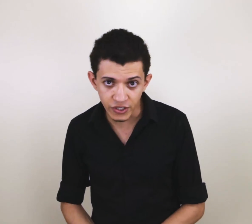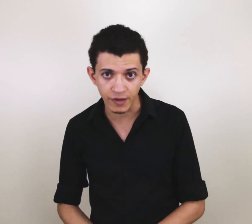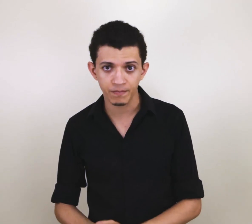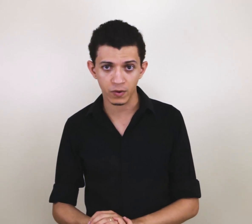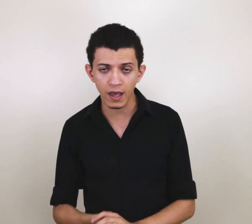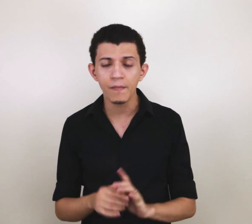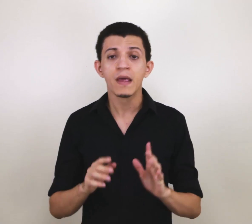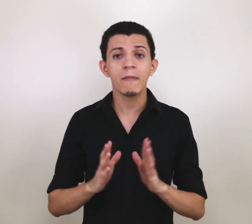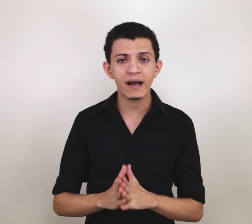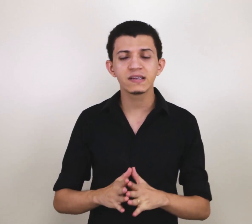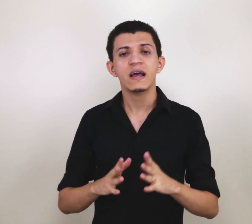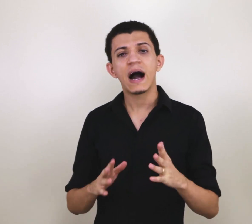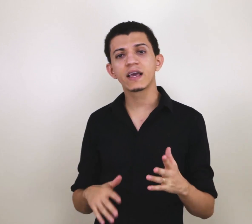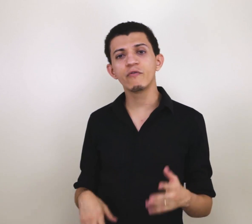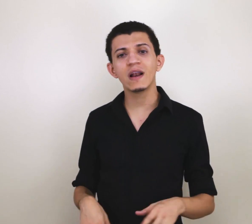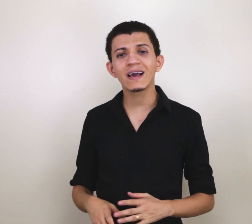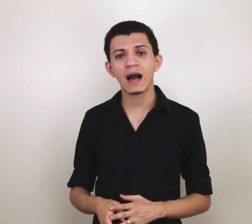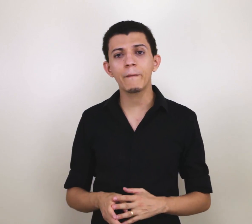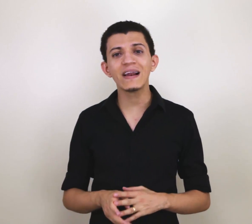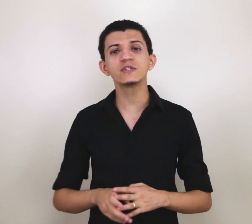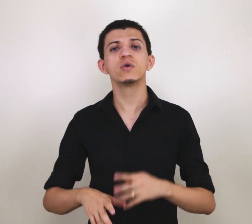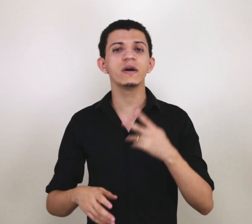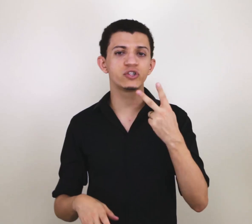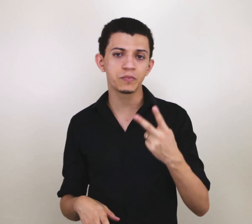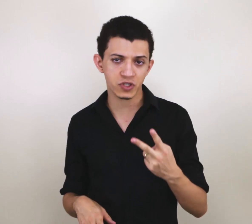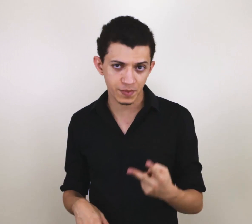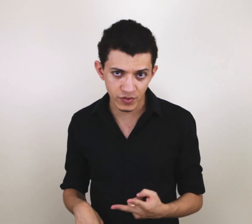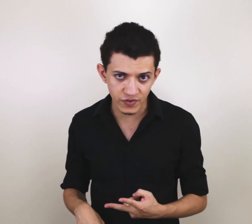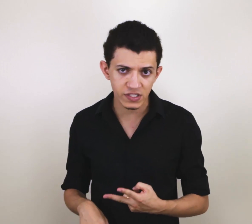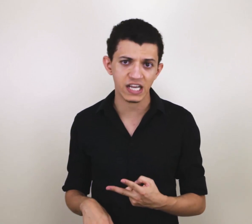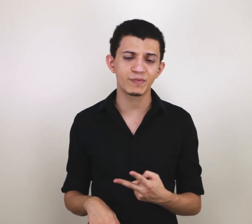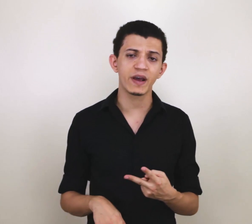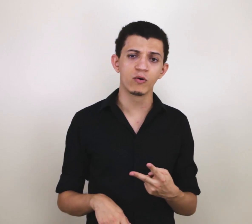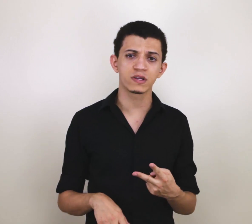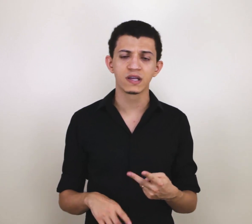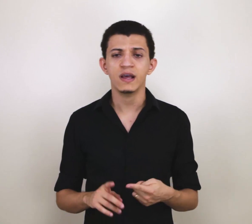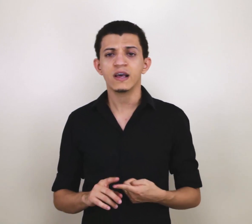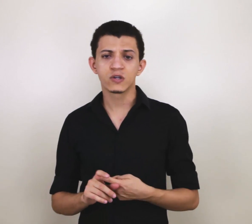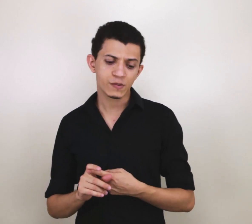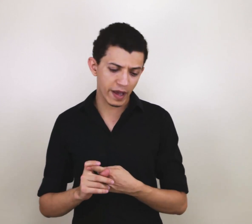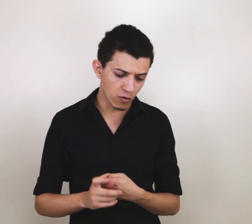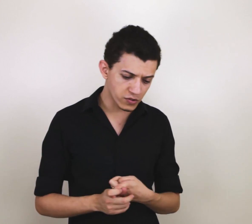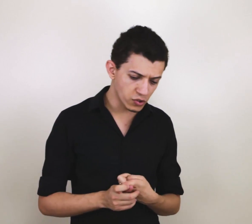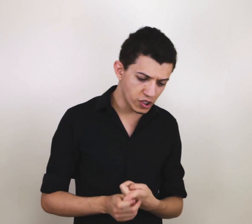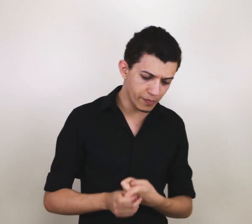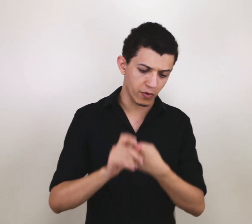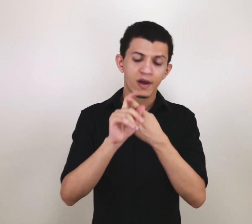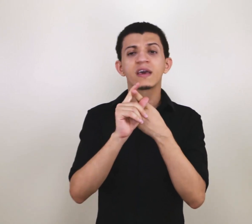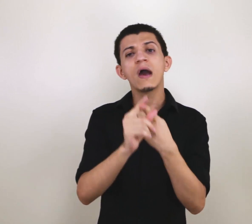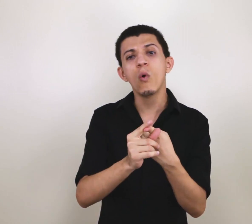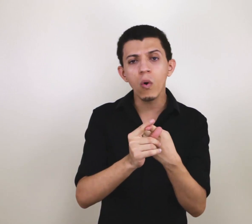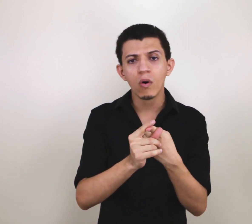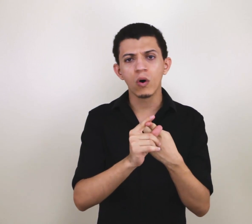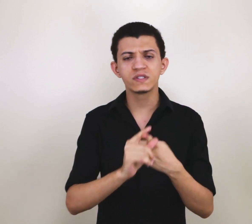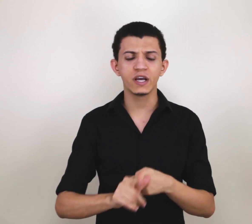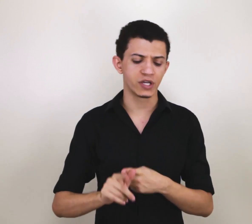dia, ok? Mas, aqui eu vou elencar apenas 2 tipos de expressões faciais para perguntas. São as perguntas do tipo QU, ou seja,